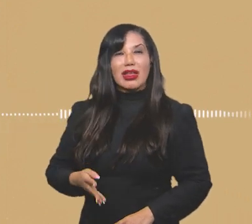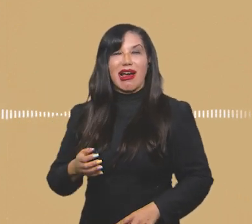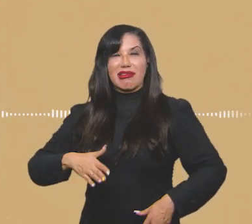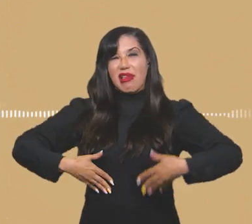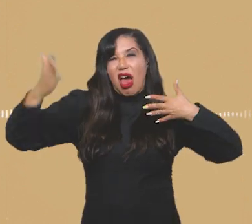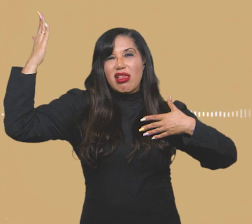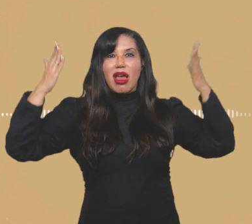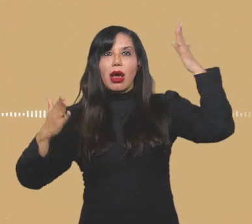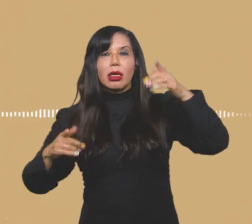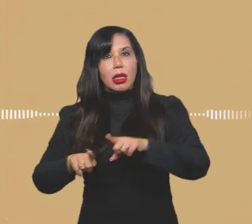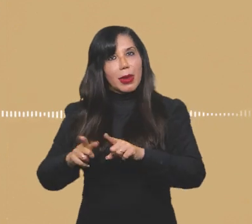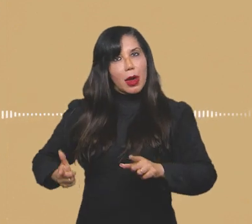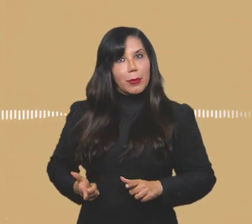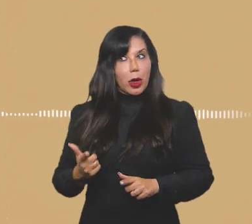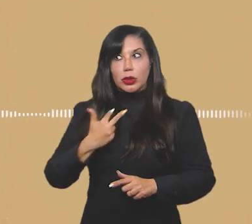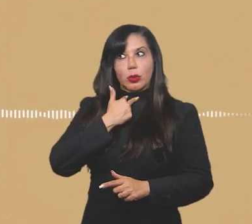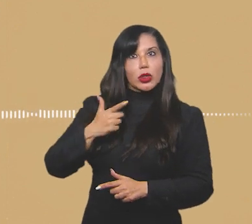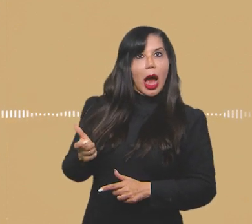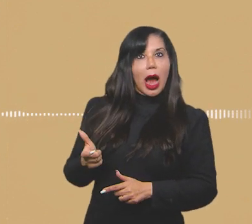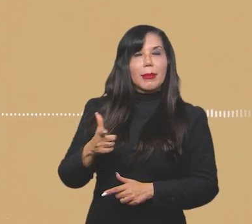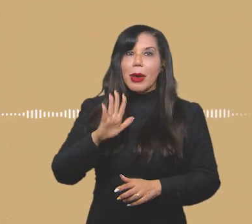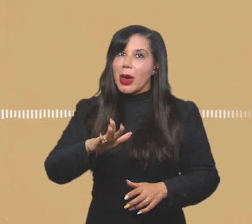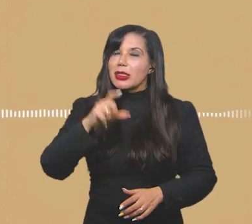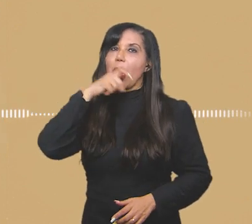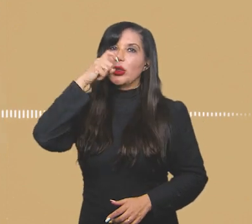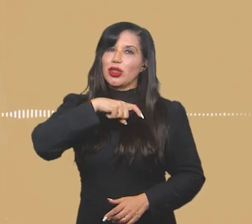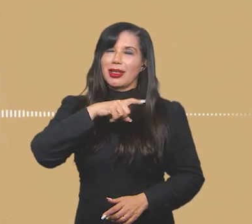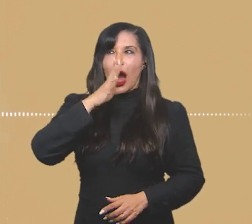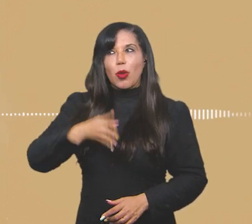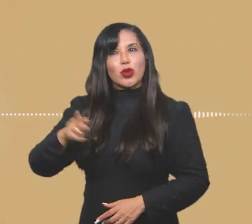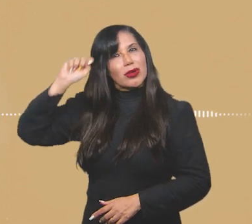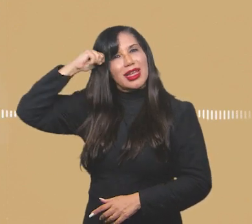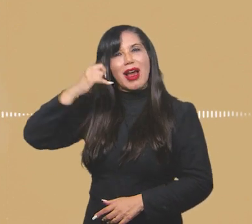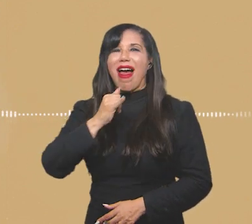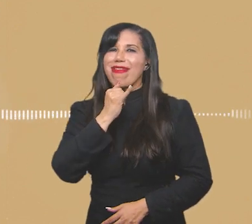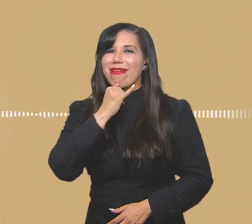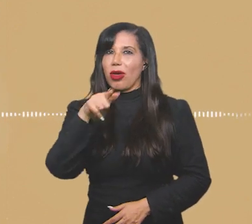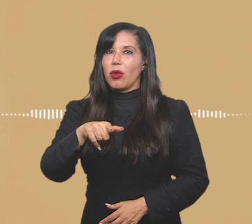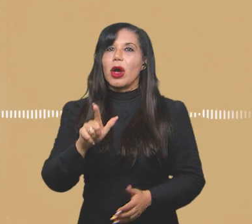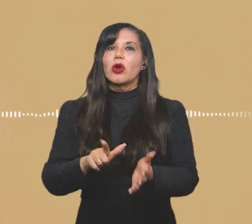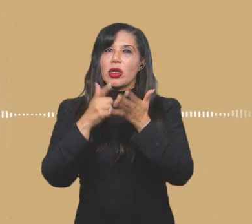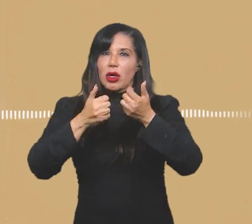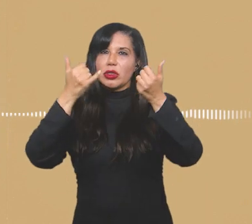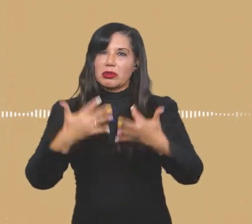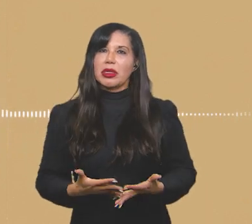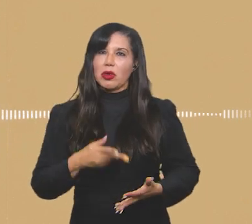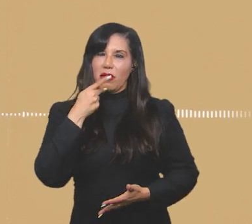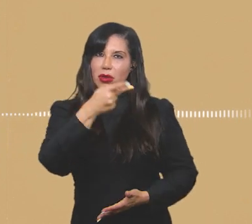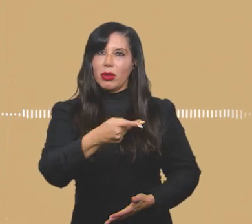de vadiagem e porte ilegal de arma. As provas desmentiram a acusação e o jornal afirma sem medo de errar.